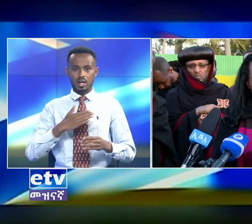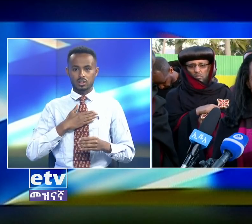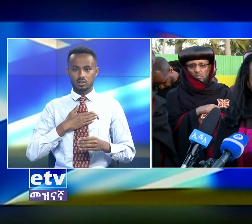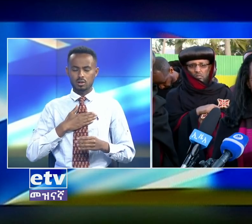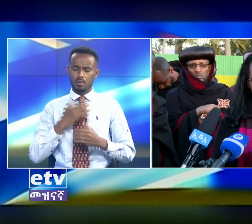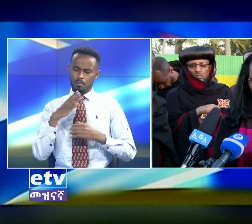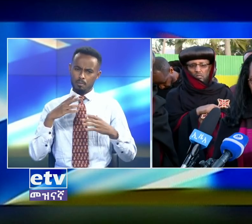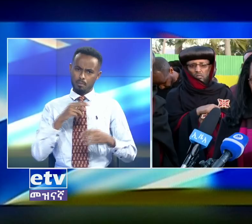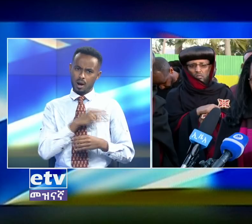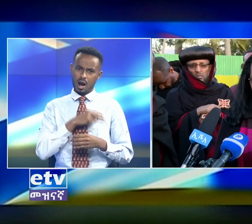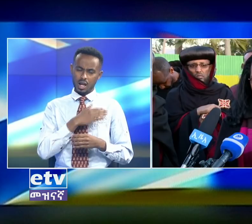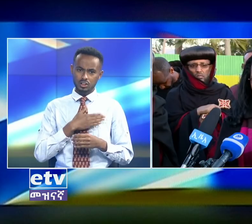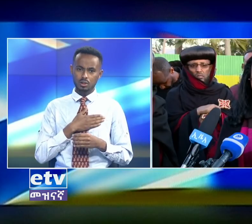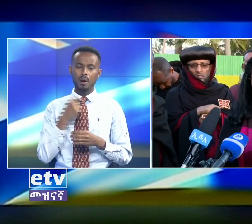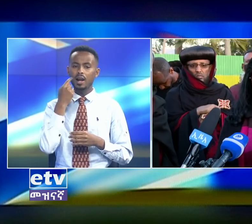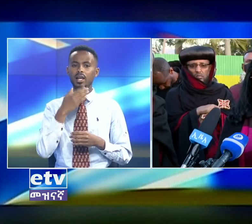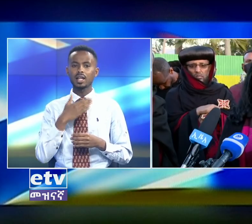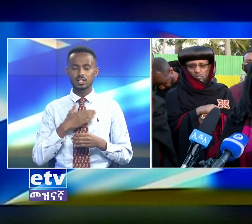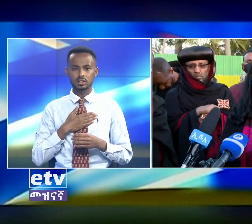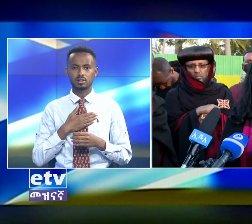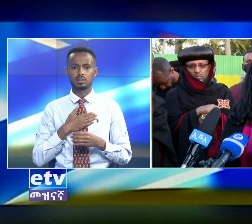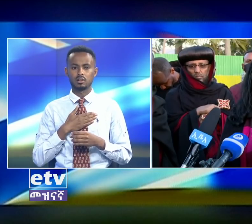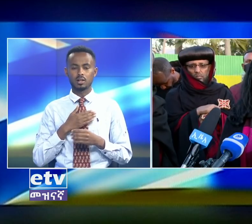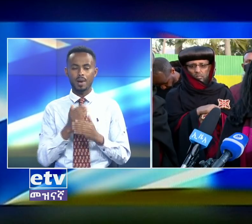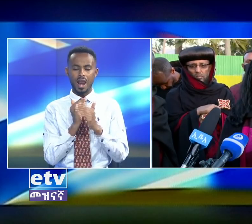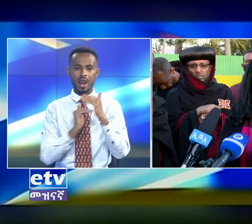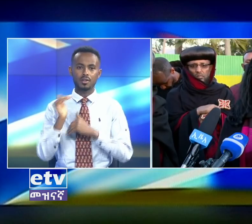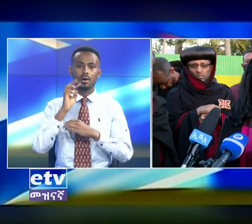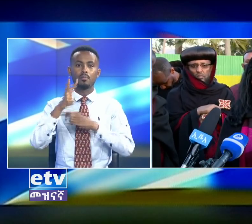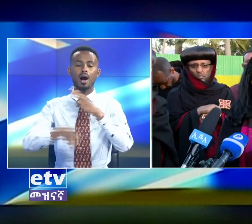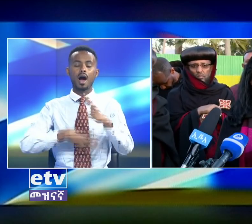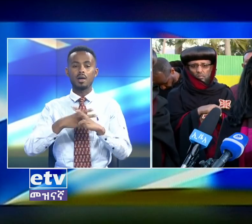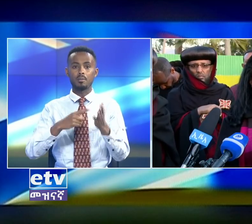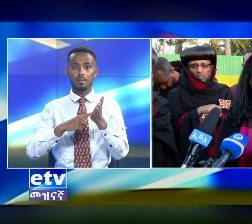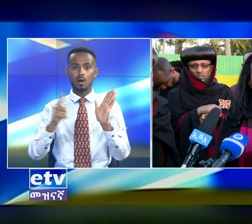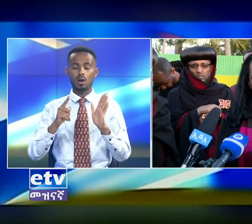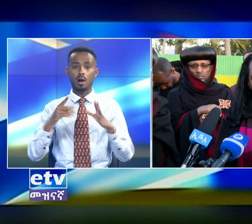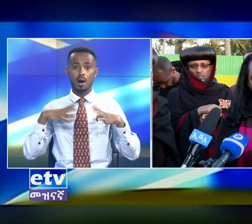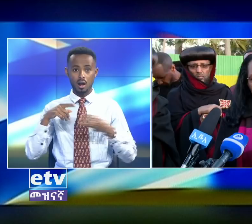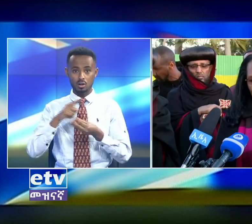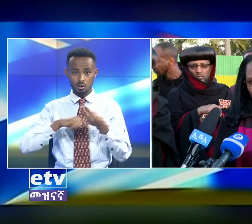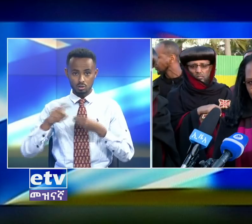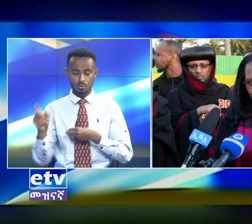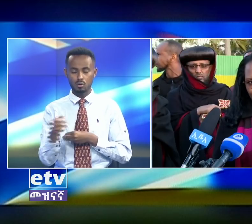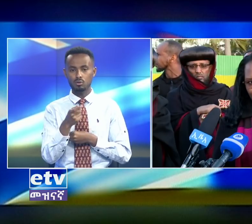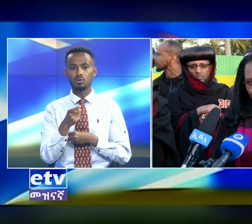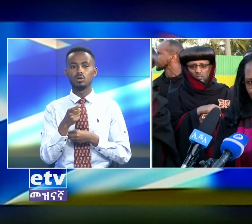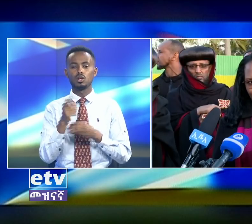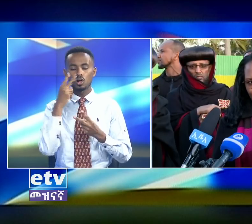ኢትዮጵያዊነታችንን፣ ባህላችንን፣ ማንነታችንን የበለጠ በዓለም የሚያጎላ በዓልም በመሆኑ